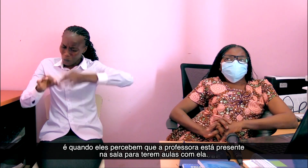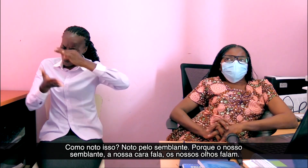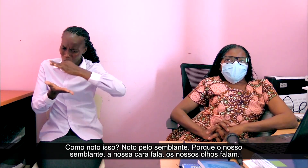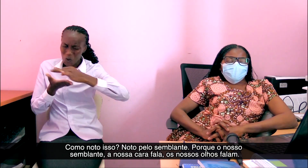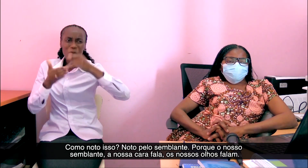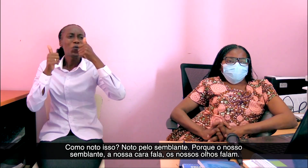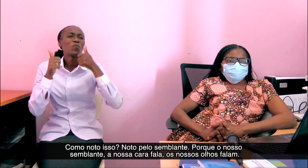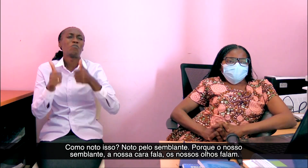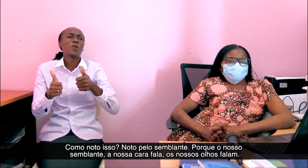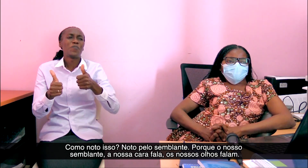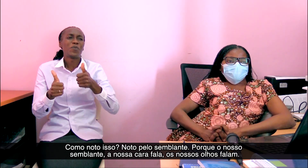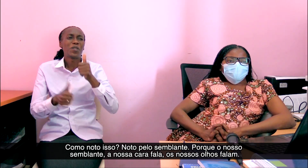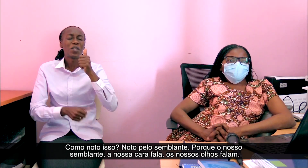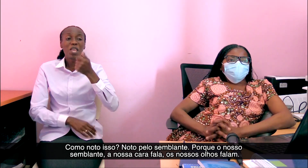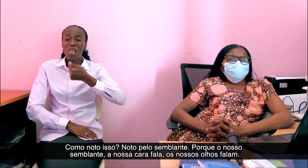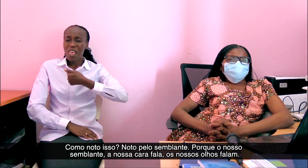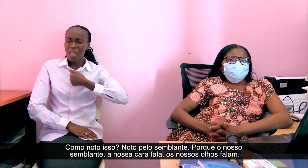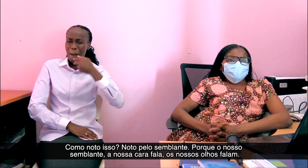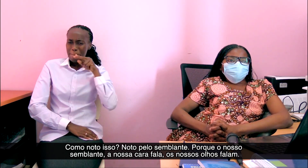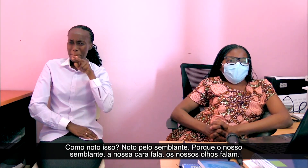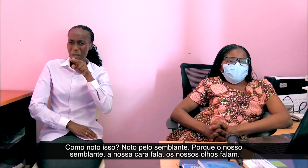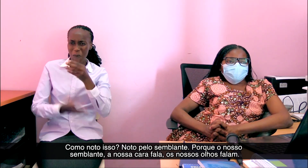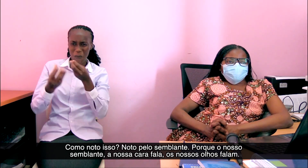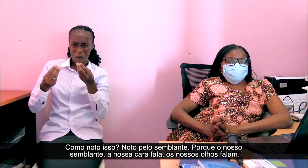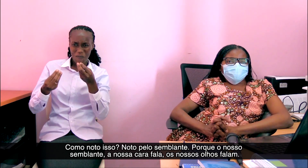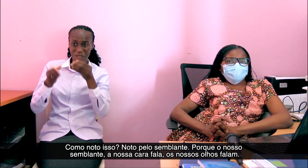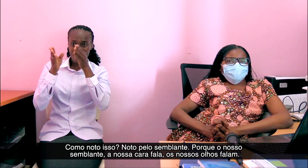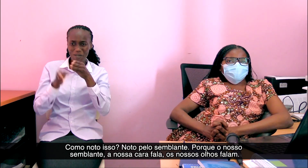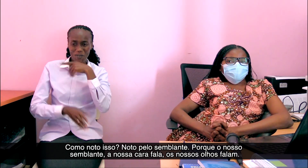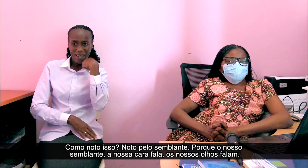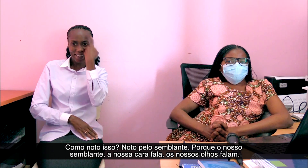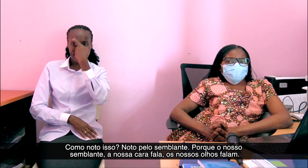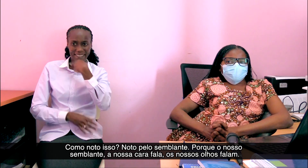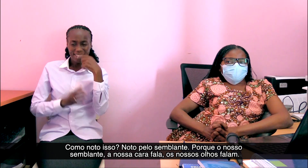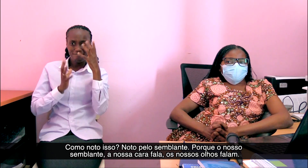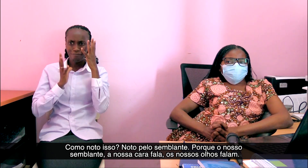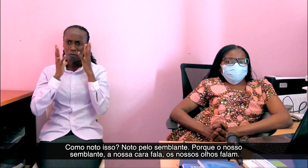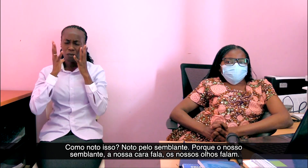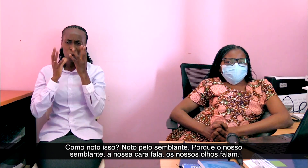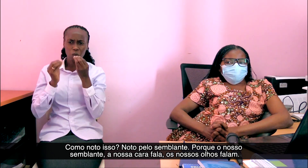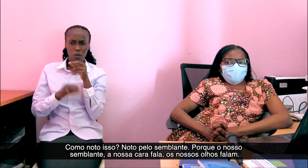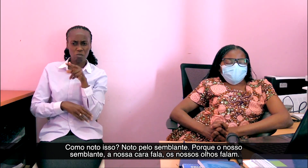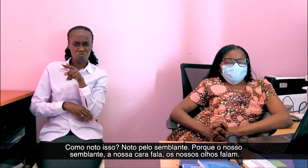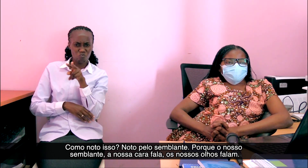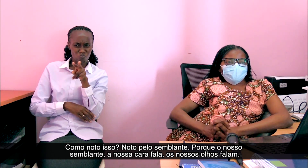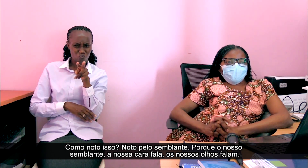Como é que eu noto isso? Eu noto pelo semblante, porque o nosso semblante, a nossa